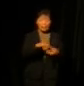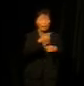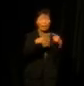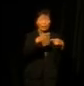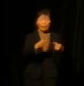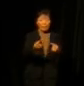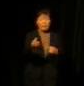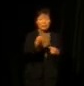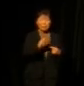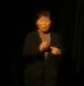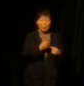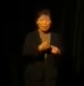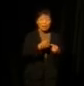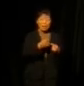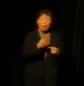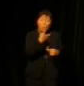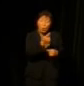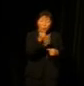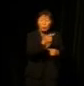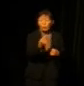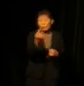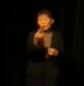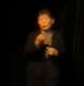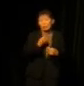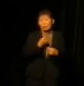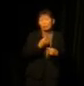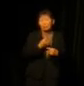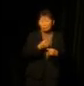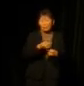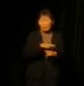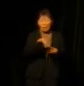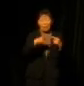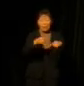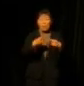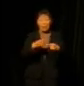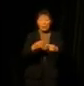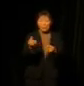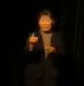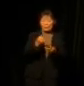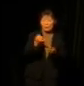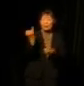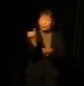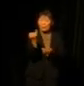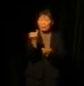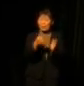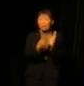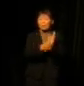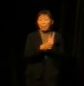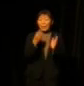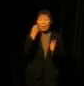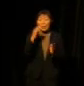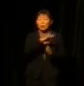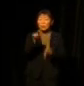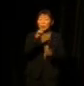高にも行ってくれたみたいです。あとはね、原町三省に松原信枝さん、演歌歌手ですけども、一回ね、ミニバ